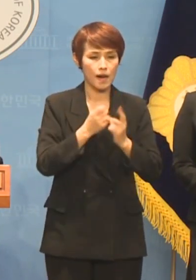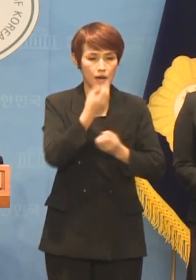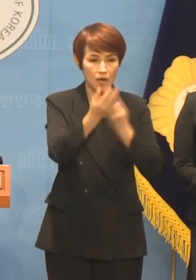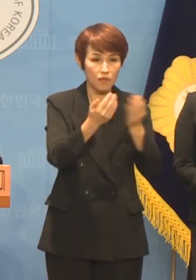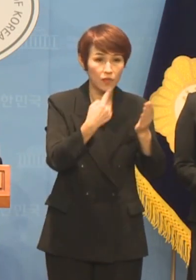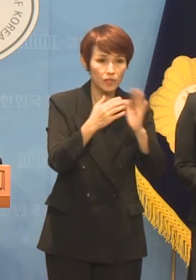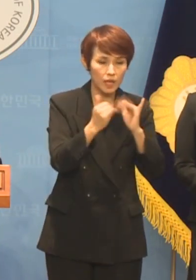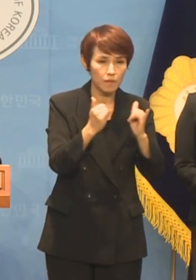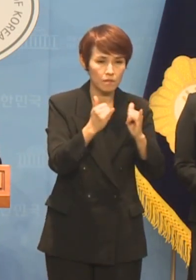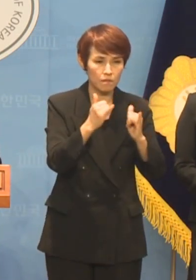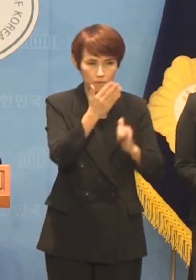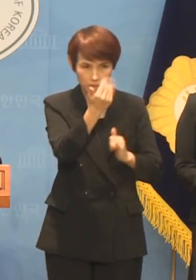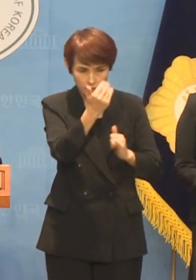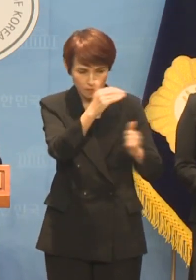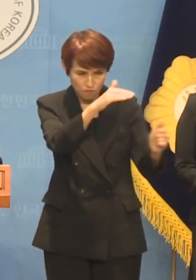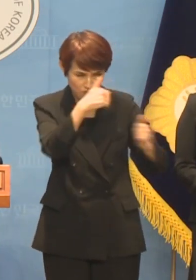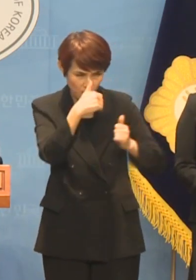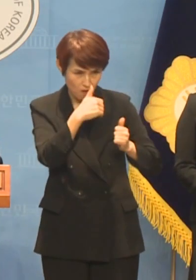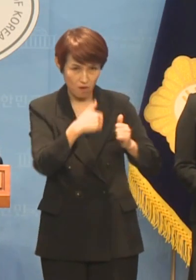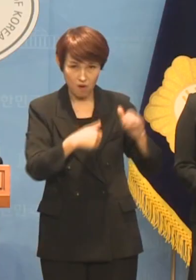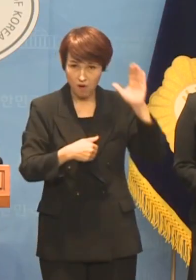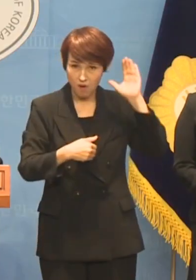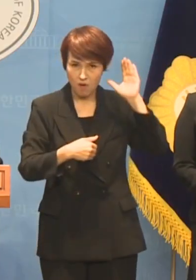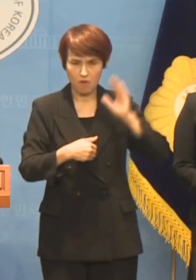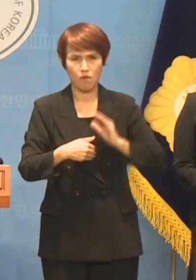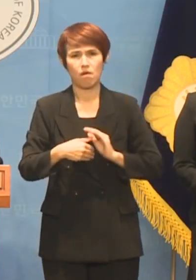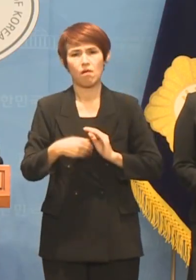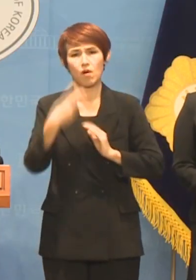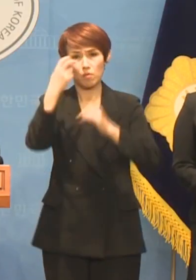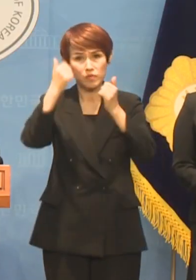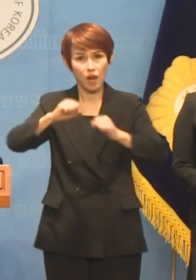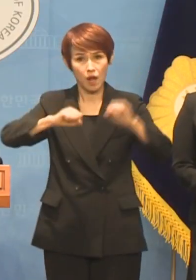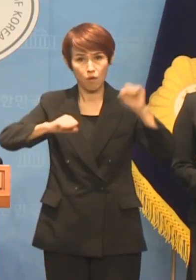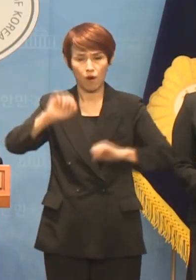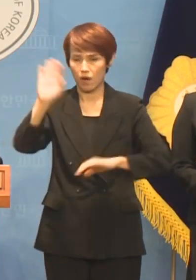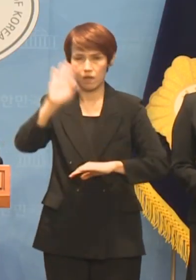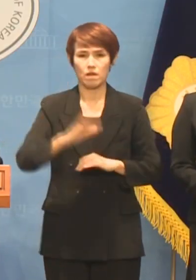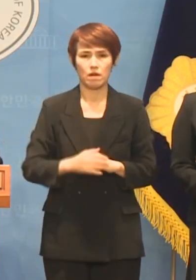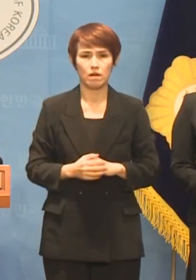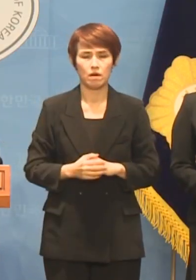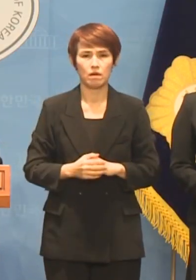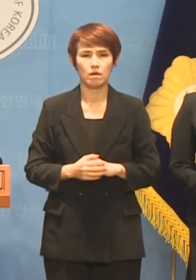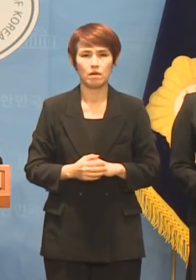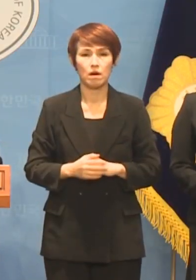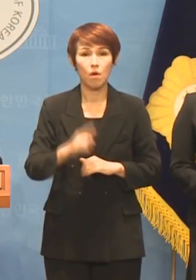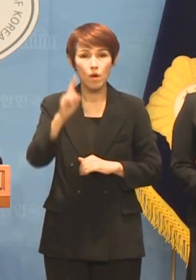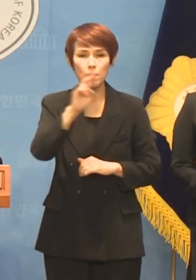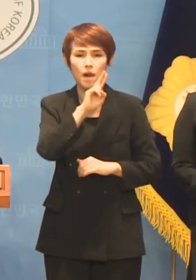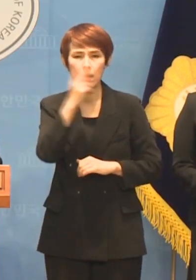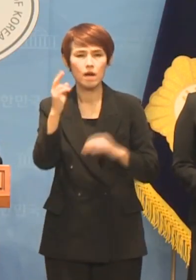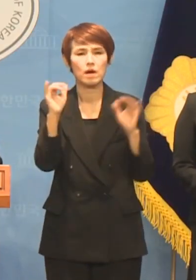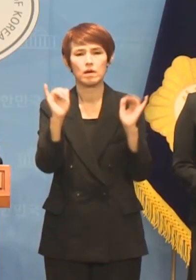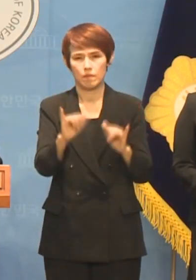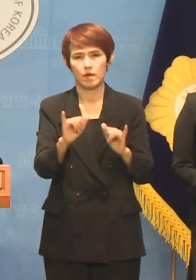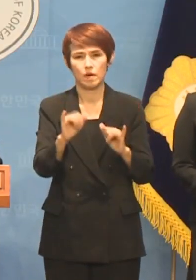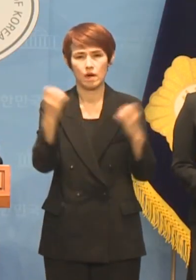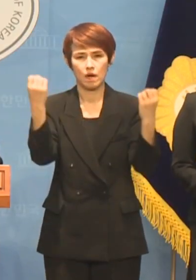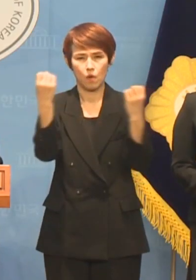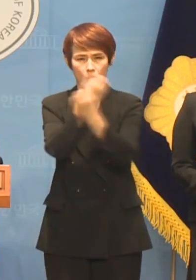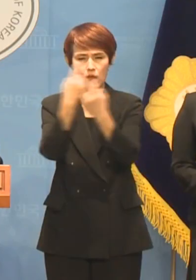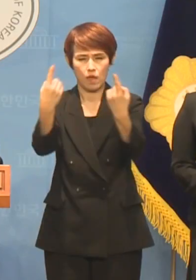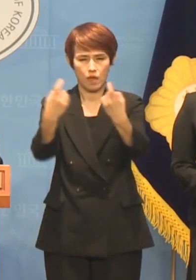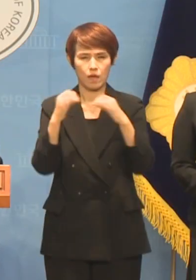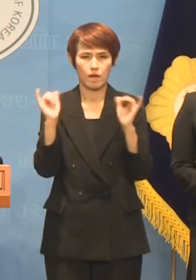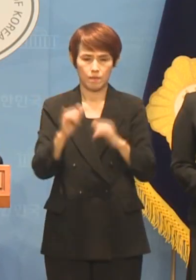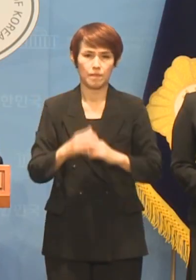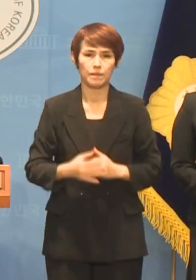따로 불러 진술을 듣는 행위는 하지 않습니다. 진술이 오염될 수 있다는 오해를 받을 수 있기